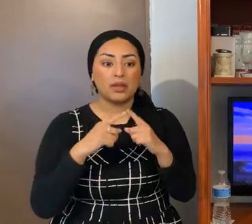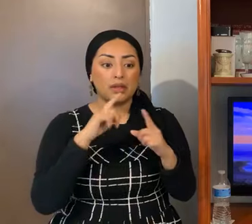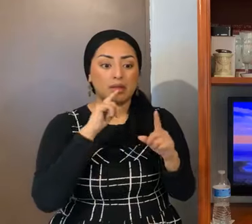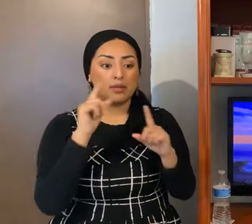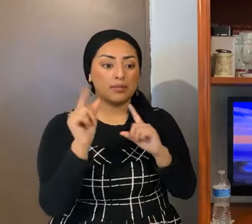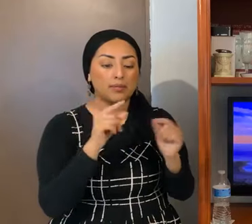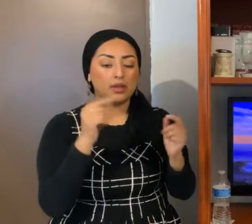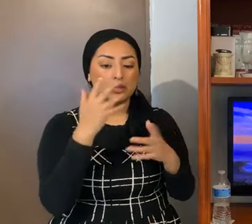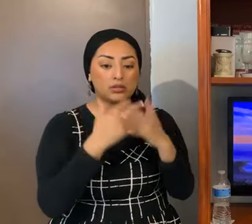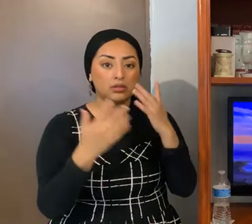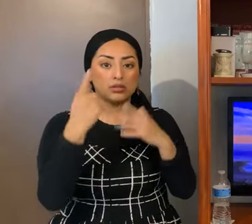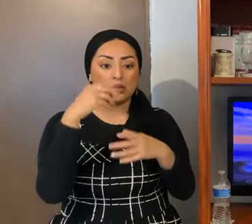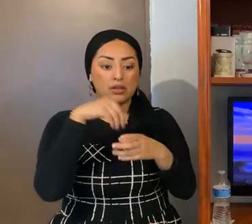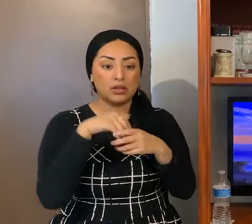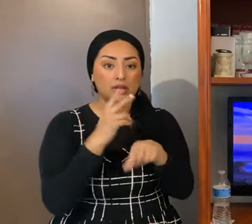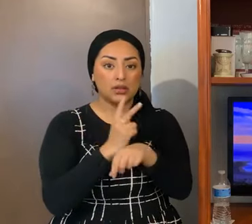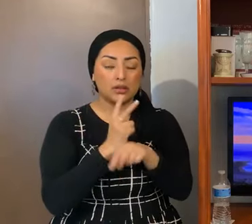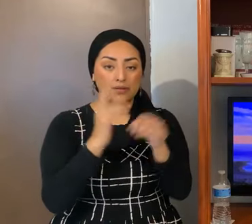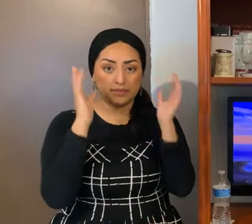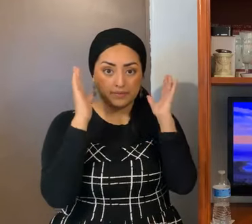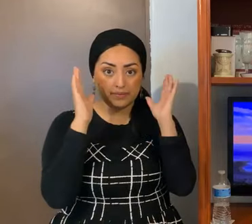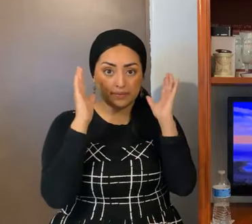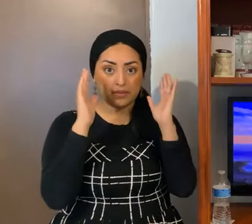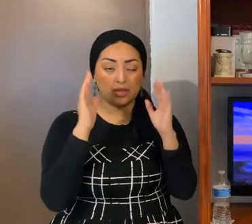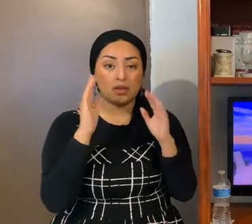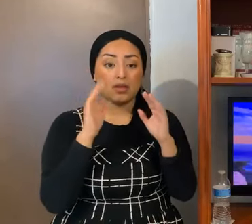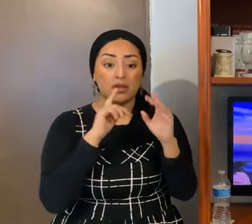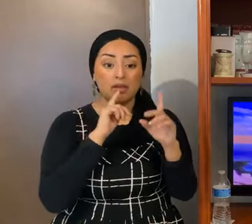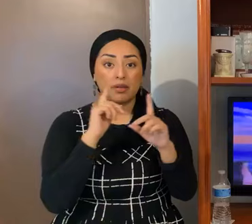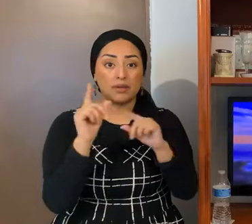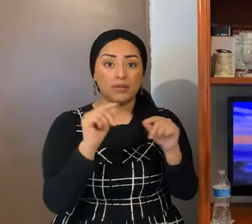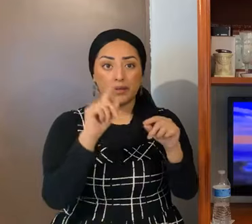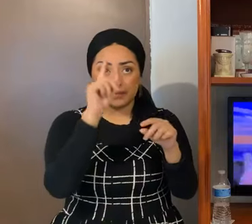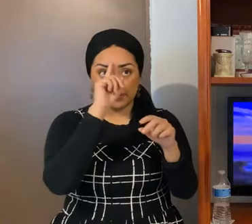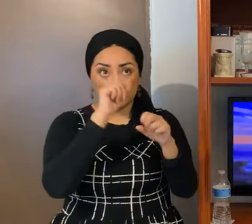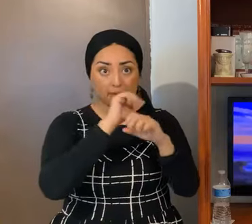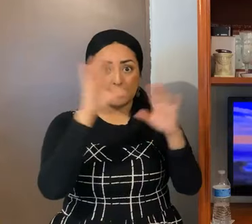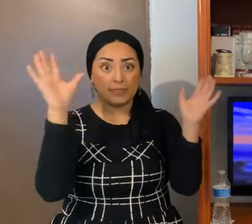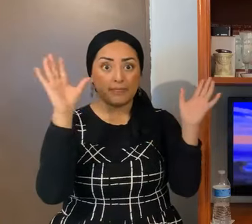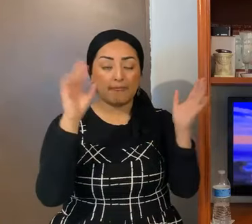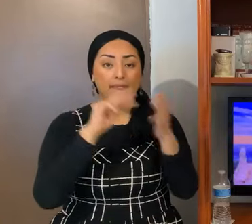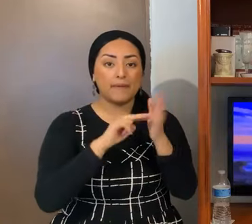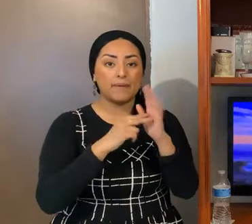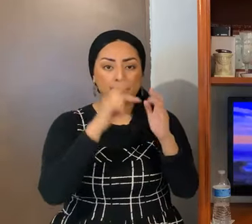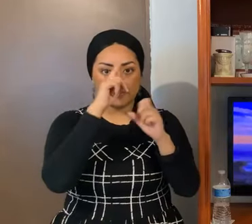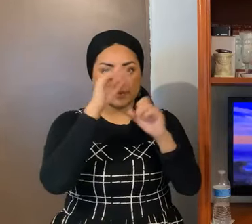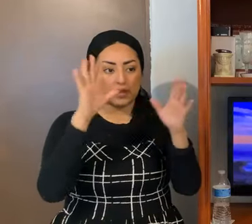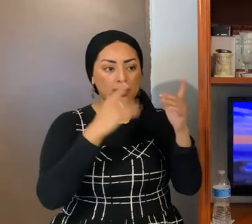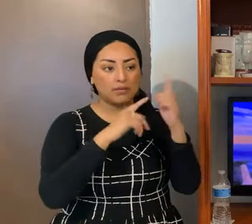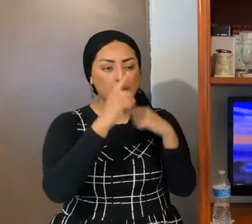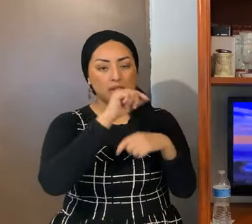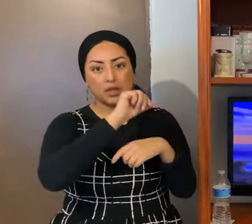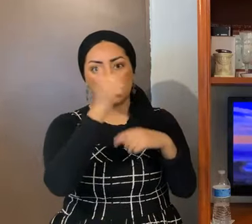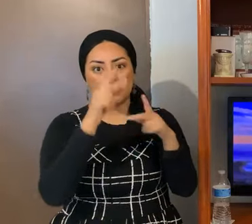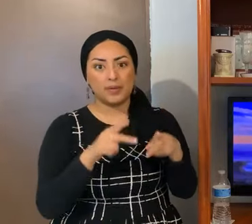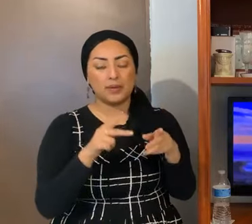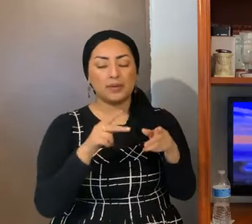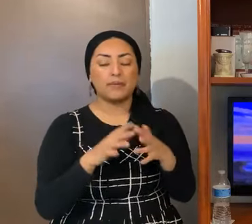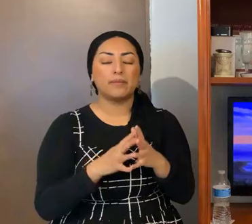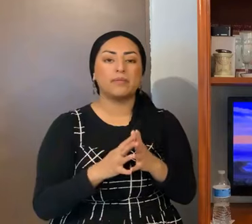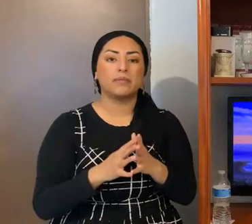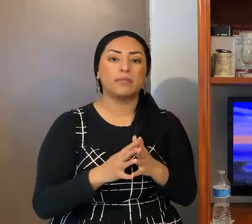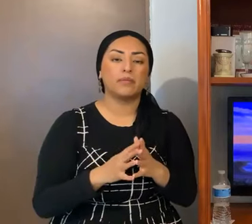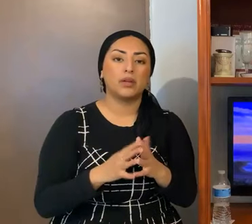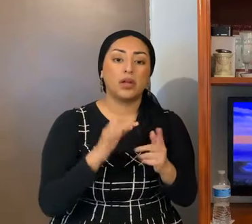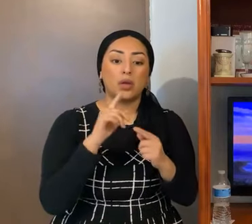a alguien en la Keilah, atención, difamación es inventar, hablar mal, criticar a otro, eso es